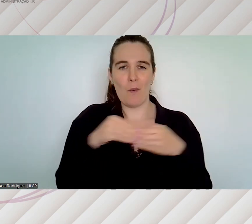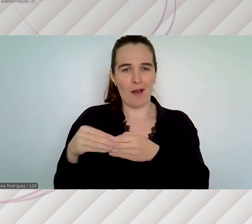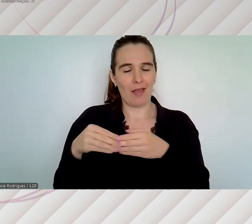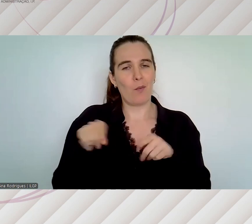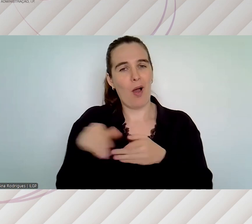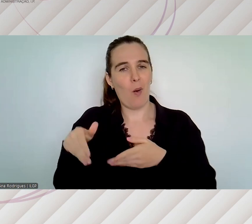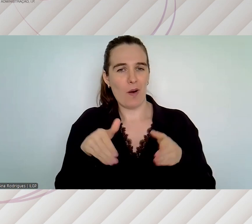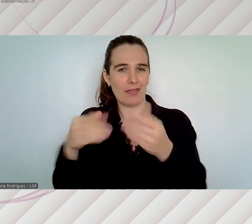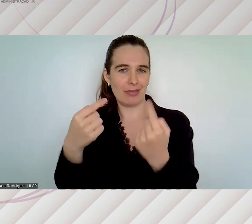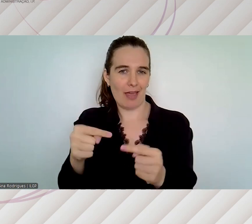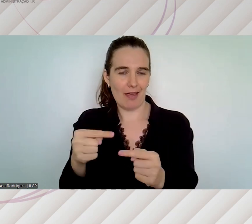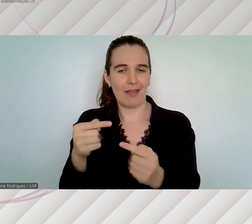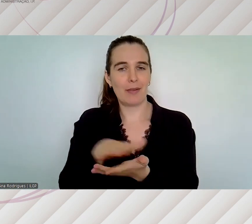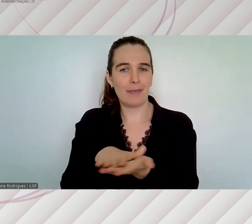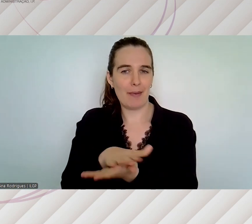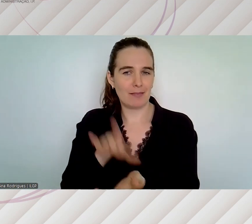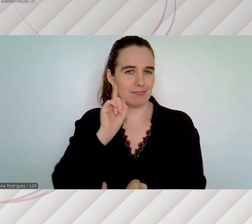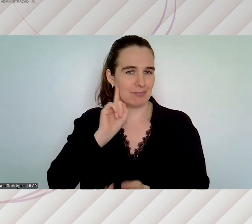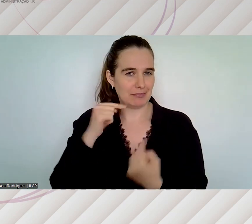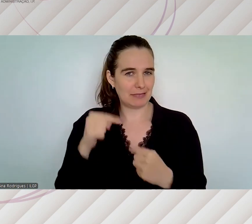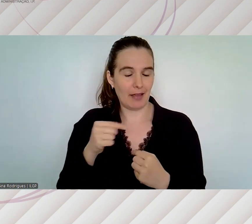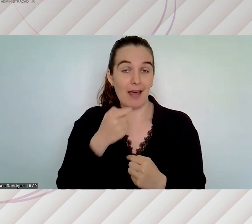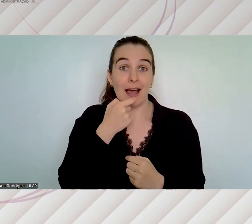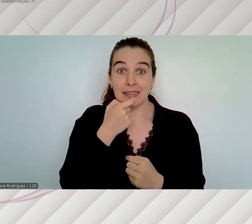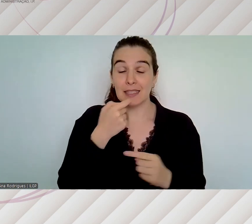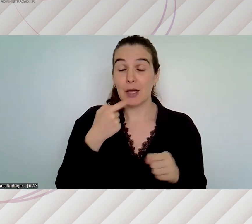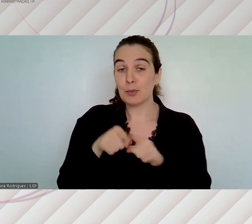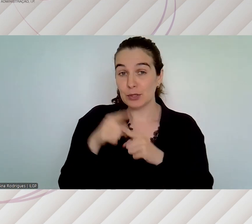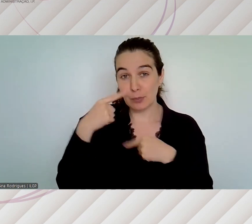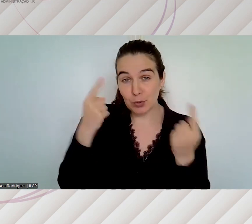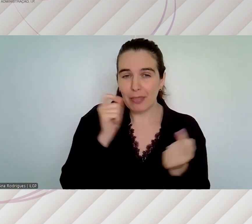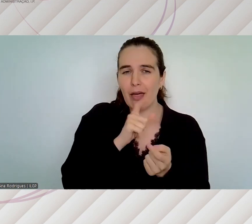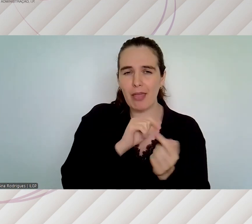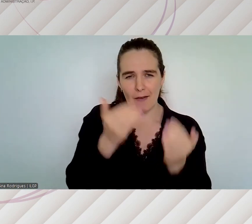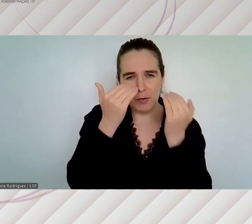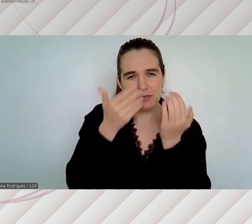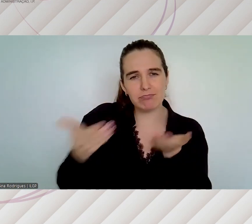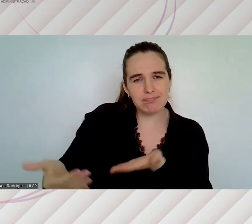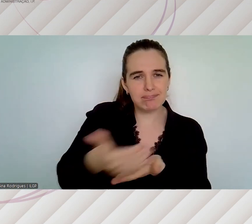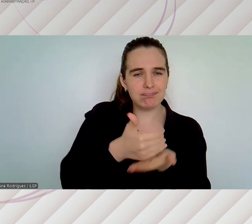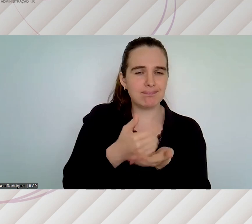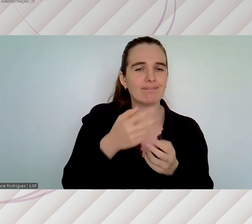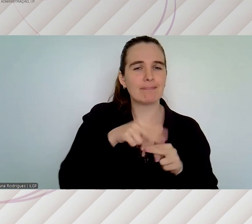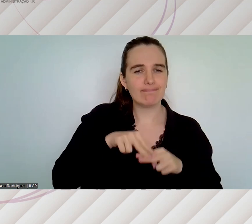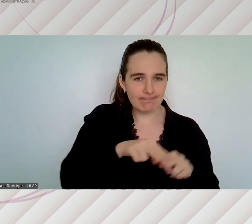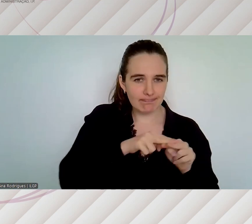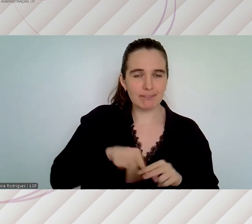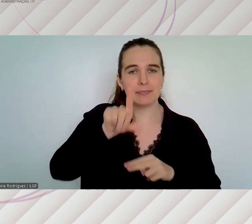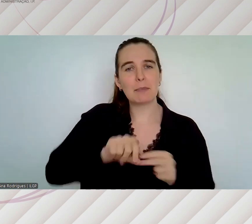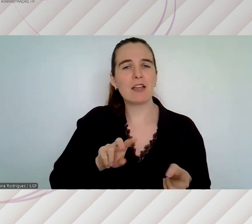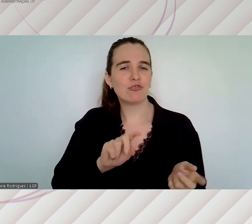as políticas públicas conseguem monitorar resultados, informar decisões e ajustar estratégias em tempo